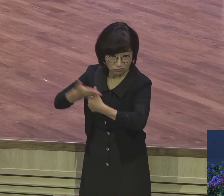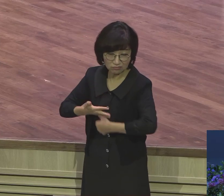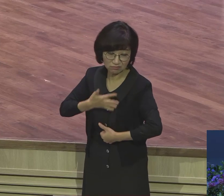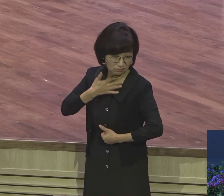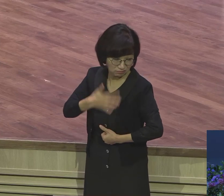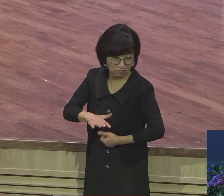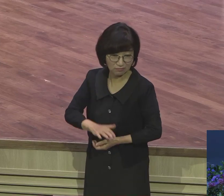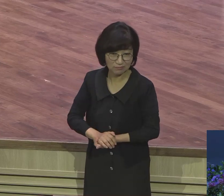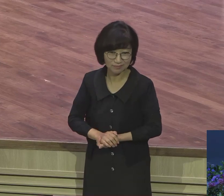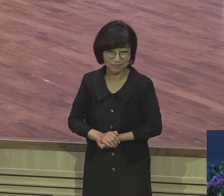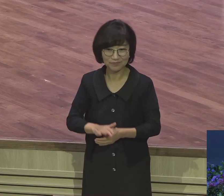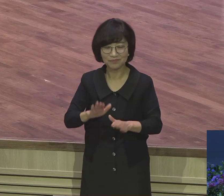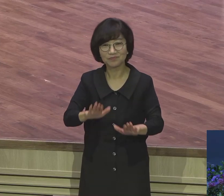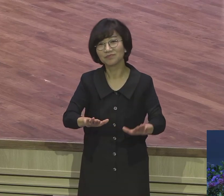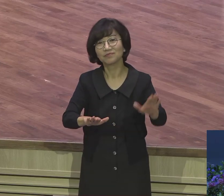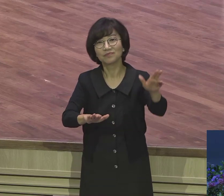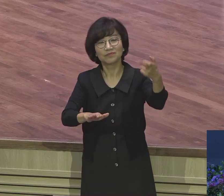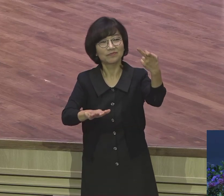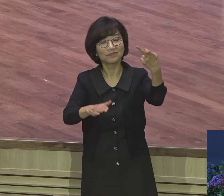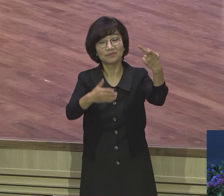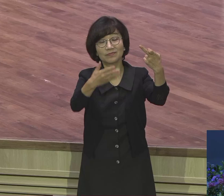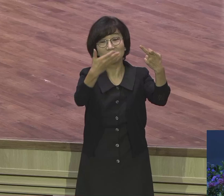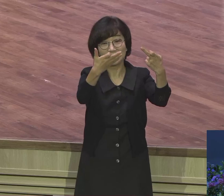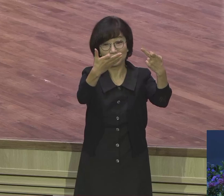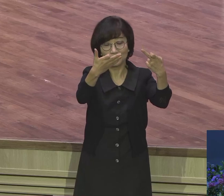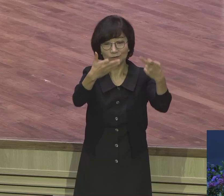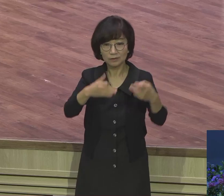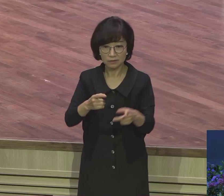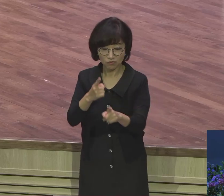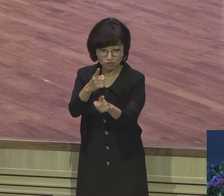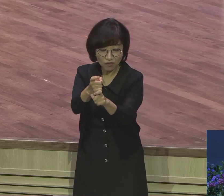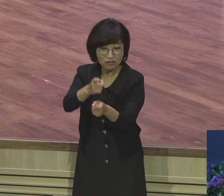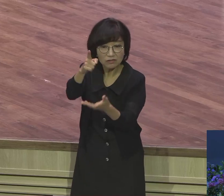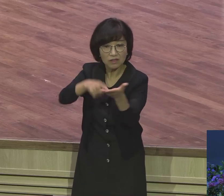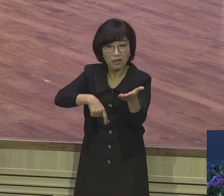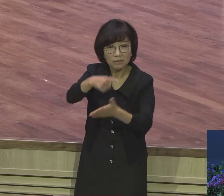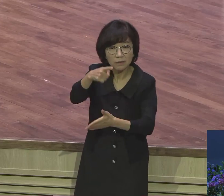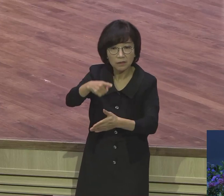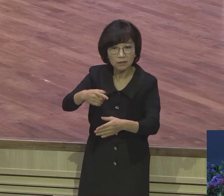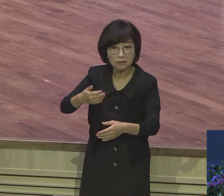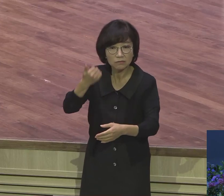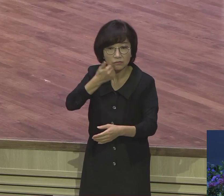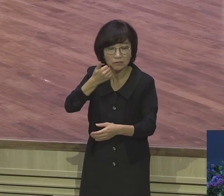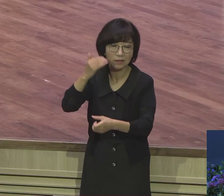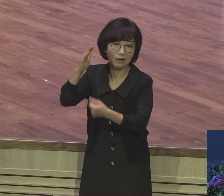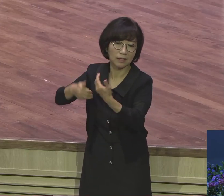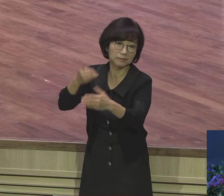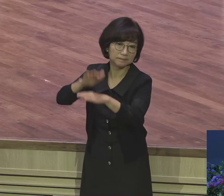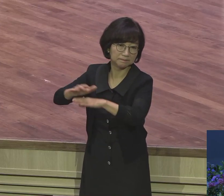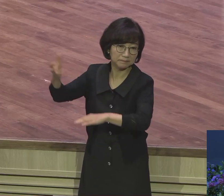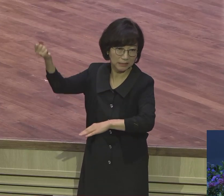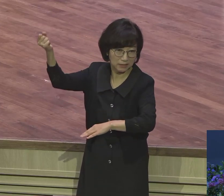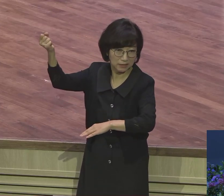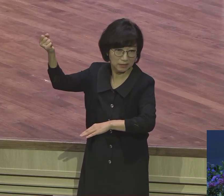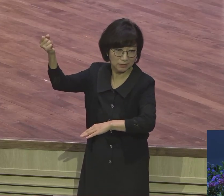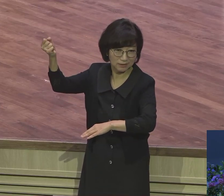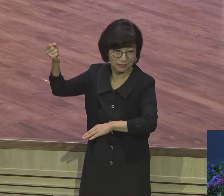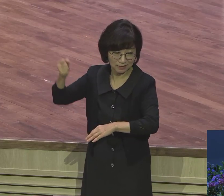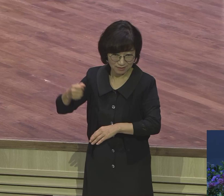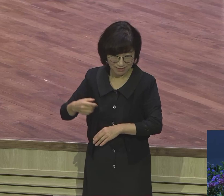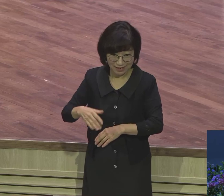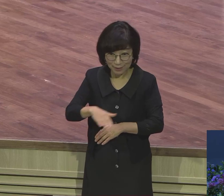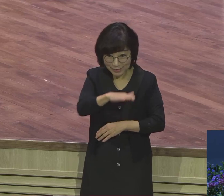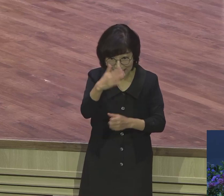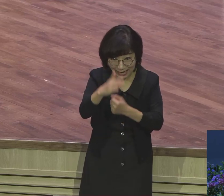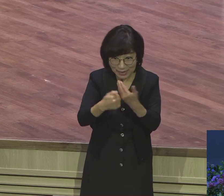본문 19절로 20절의 도움에 원수 갚는 것은 하나님께 있음을 말하고 있어요. 내가 원수 너희 원수 다 갚아준다. 하나님